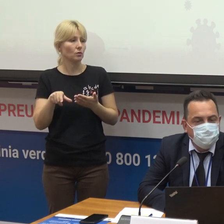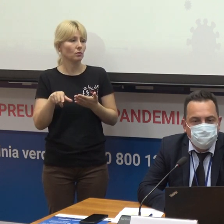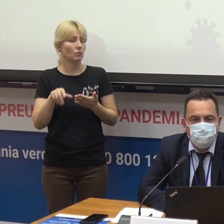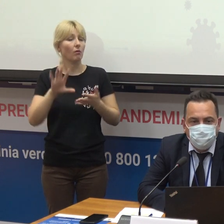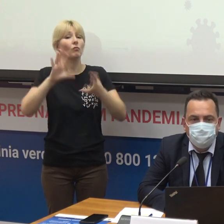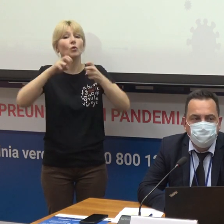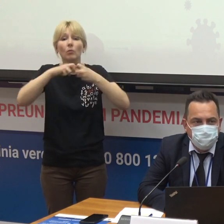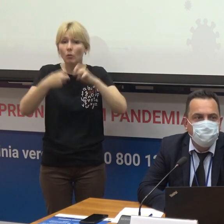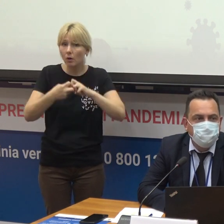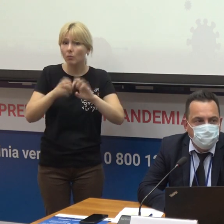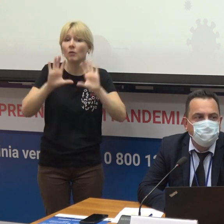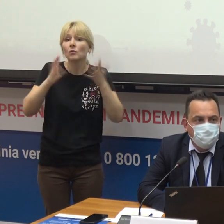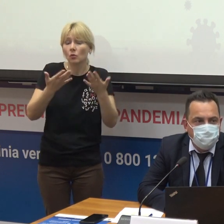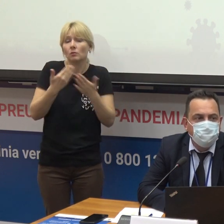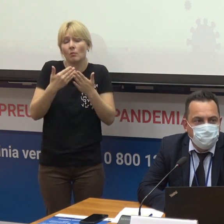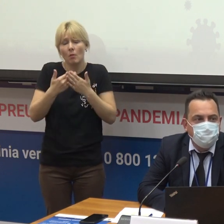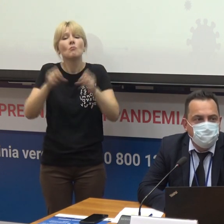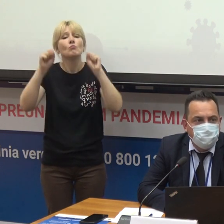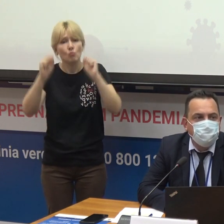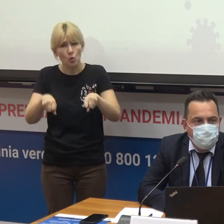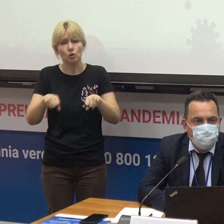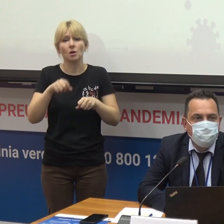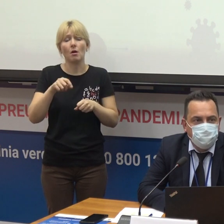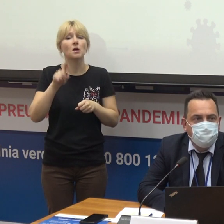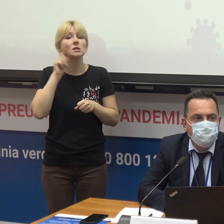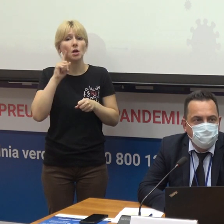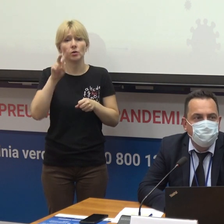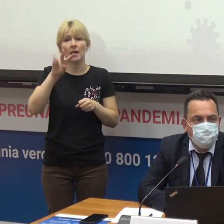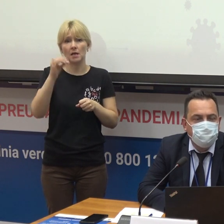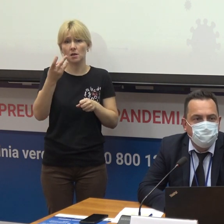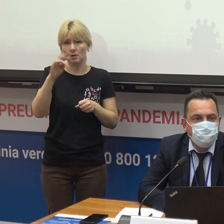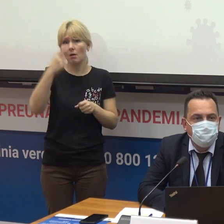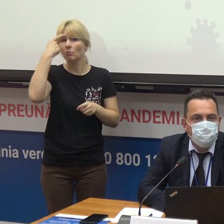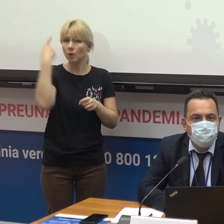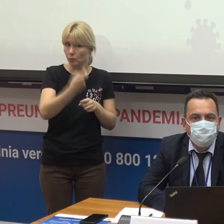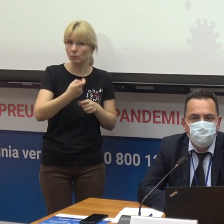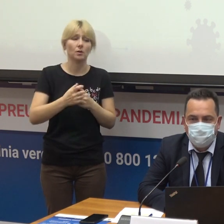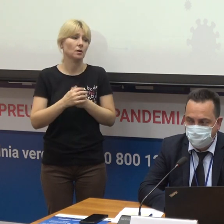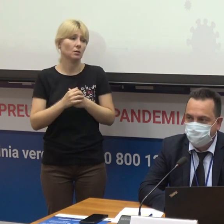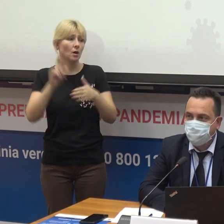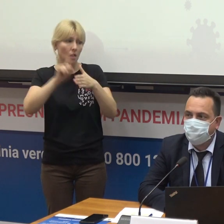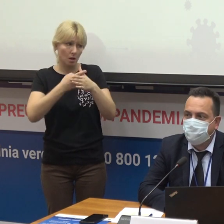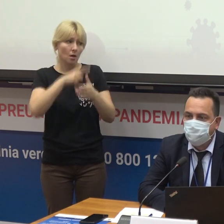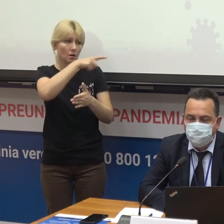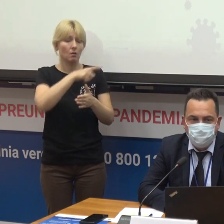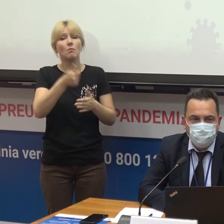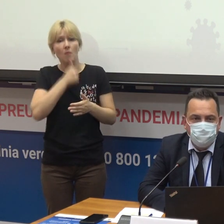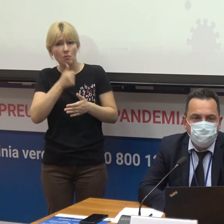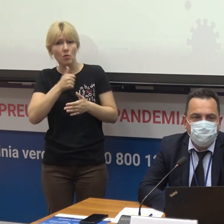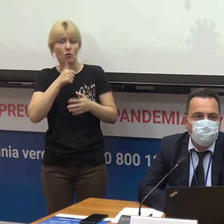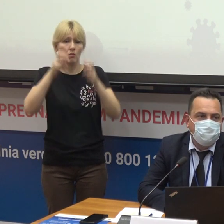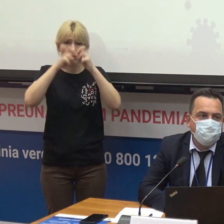întâmpina probleme, sunt disponibili colegii noștri din cadrul linii verzi, sau vom ajusta